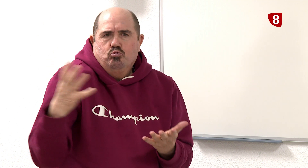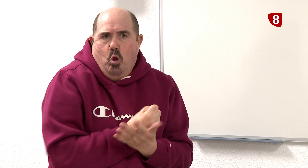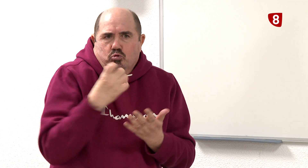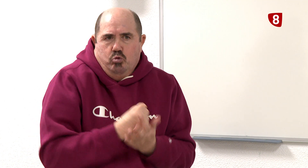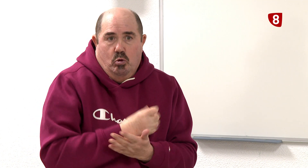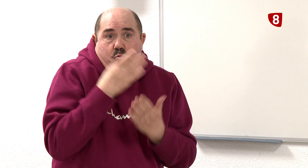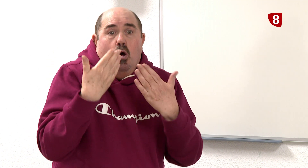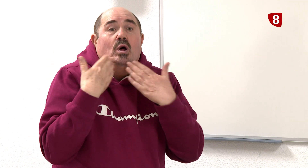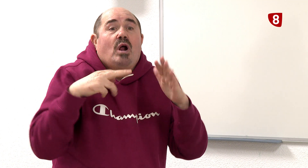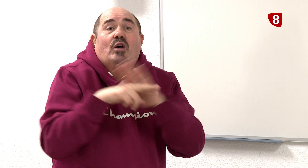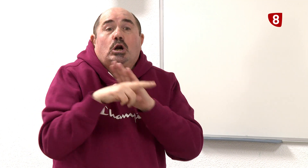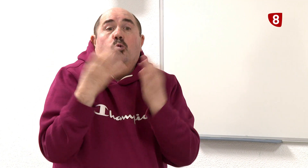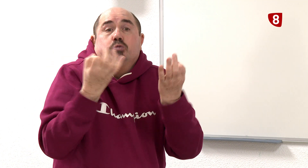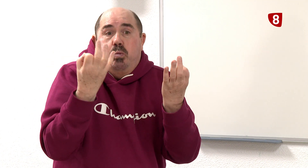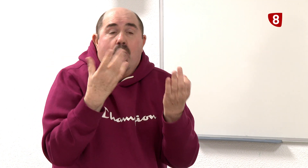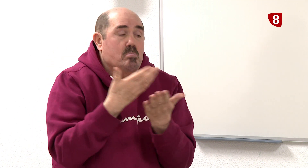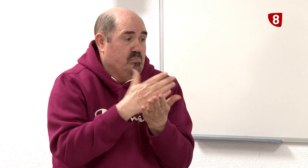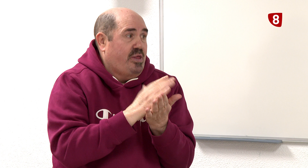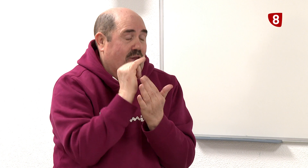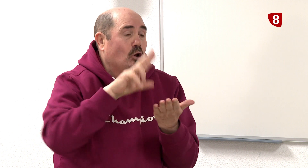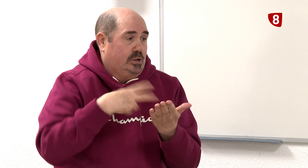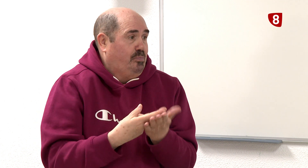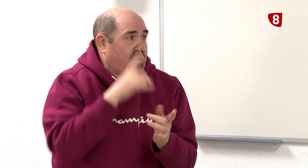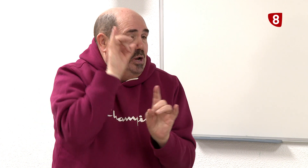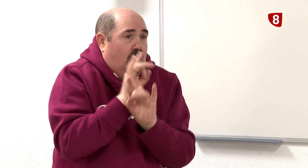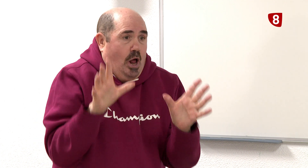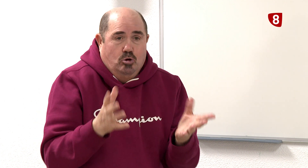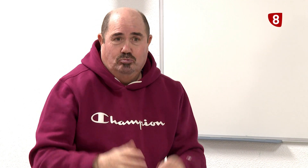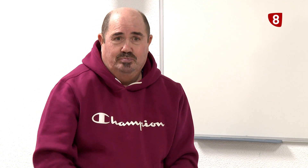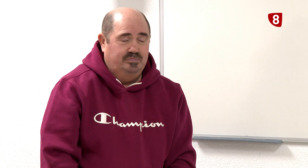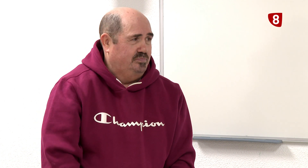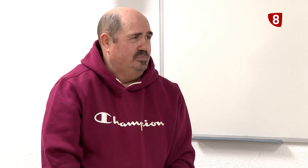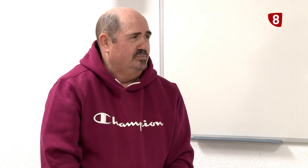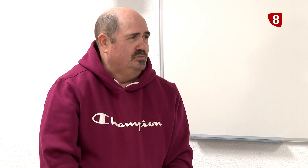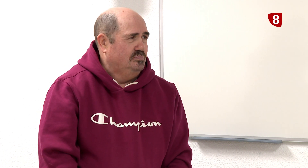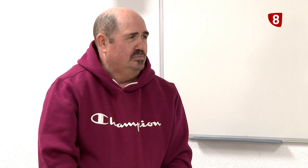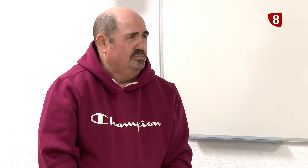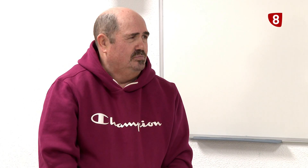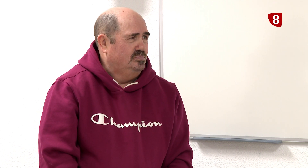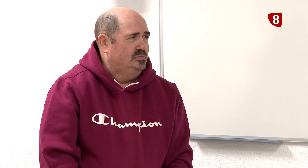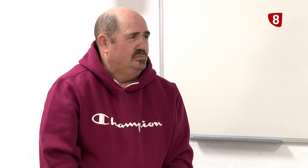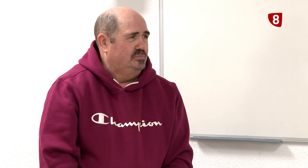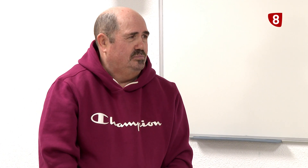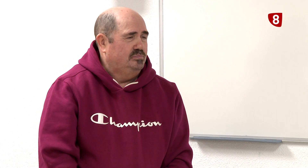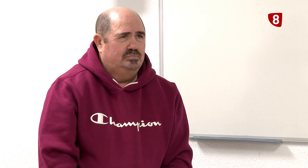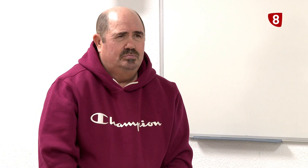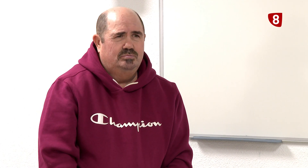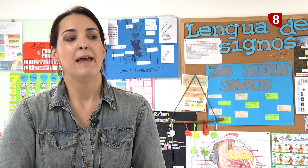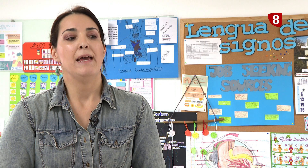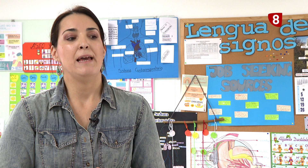buenos y la verdad es que, como os decía, gracias a los recursos, mediador o intérprete, guía intérprete, perfecto.